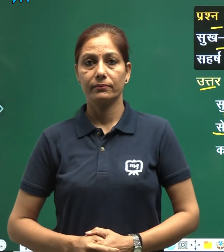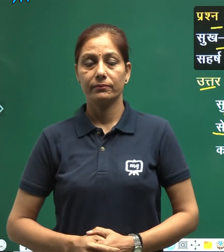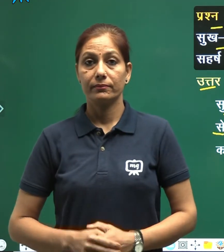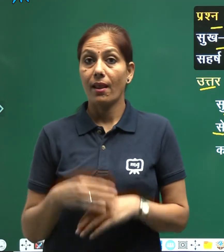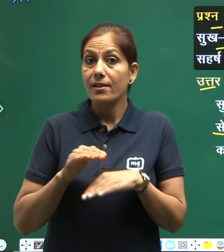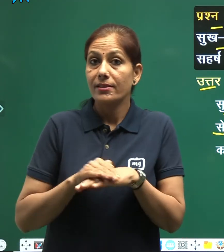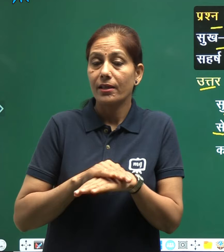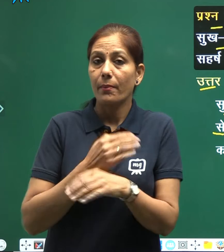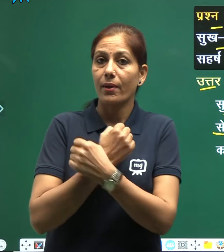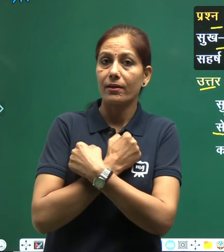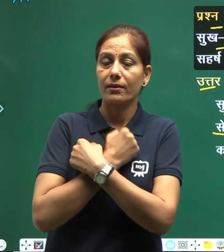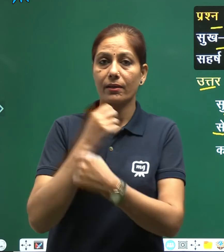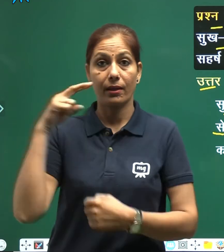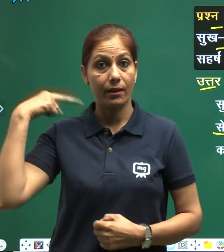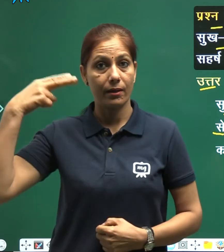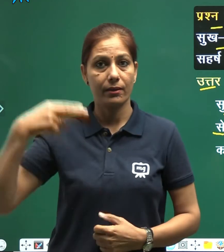स्नेह के कारण